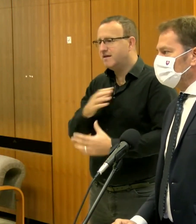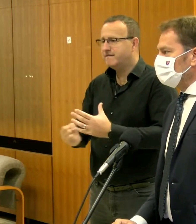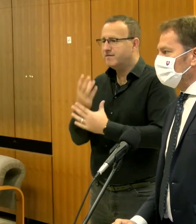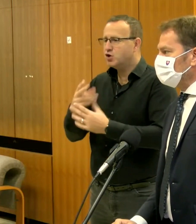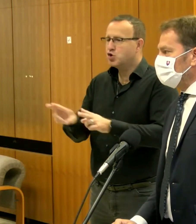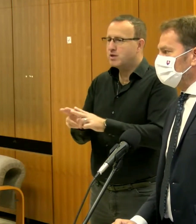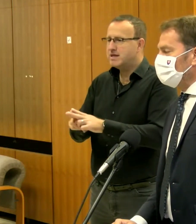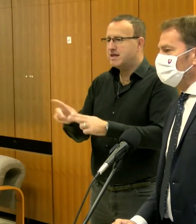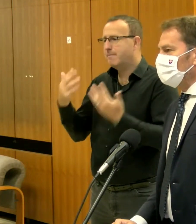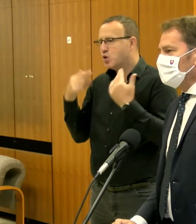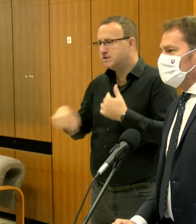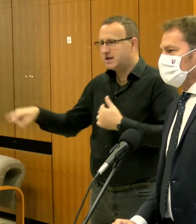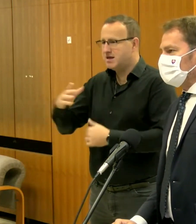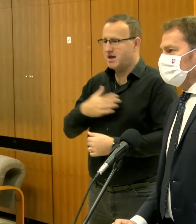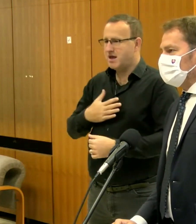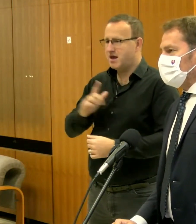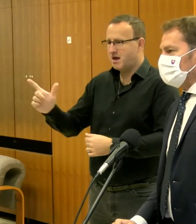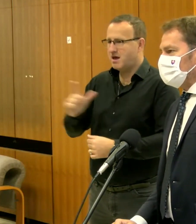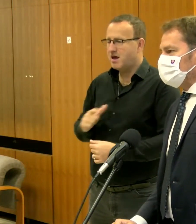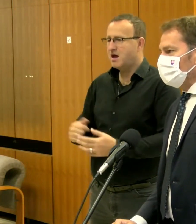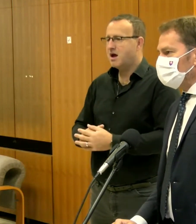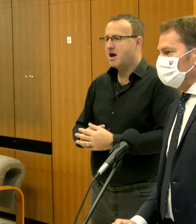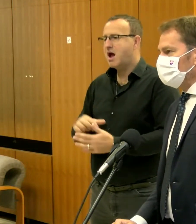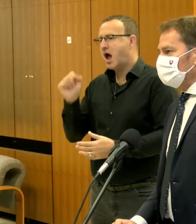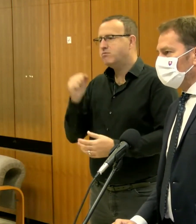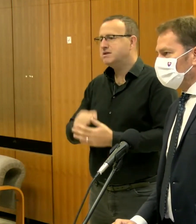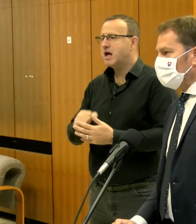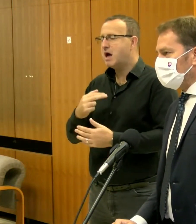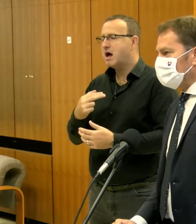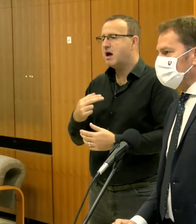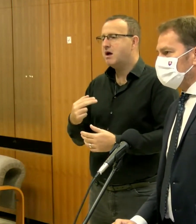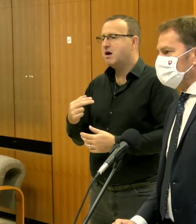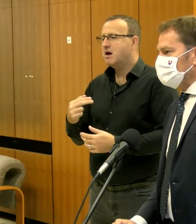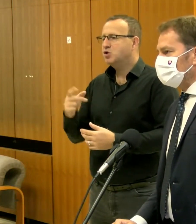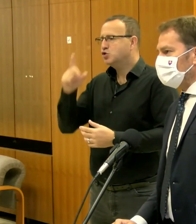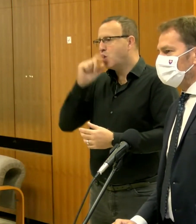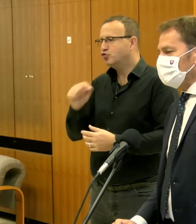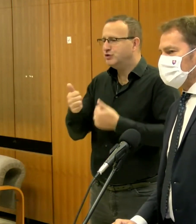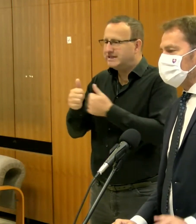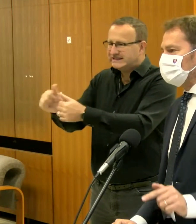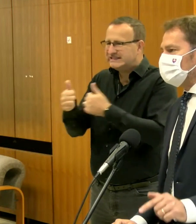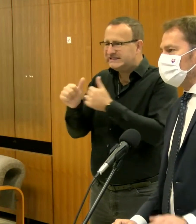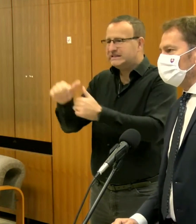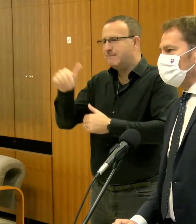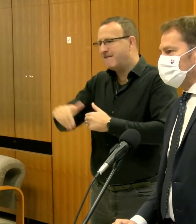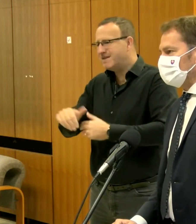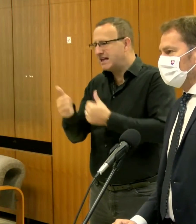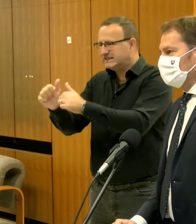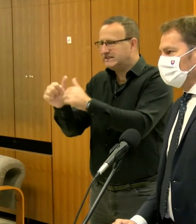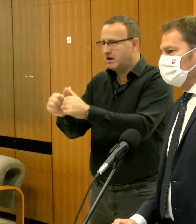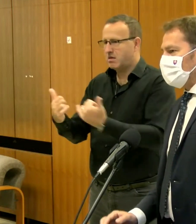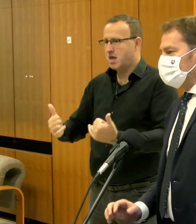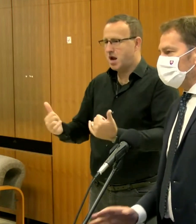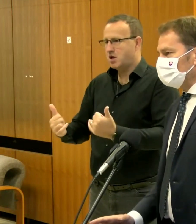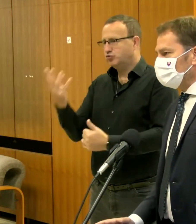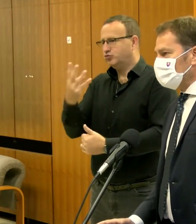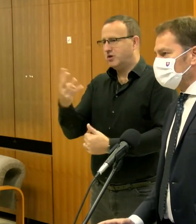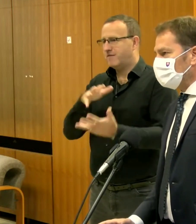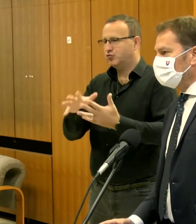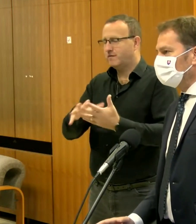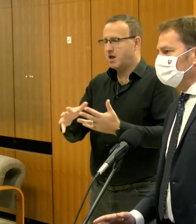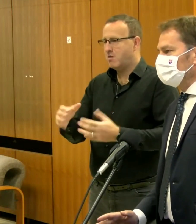rodinné prostredie také, aby mohli za relatívne malé peniaze zločinu ísť po krku a páliť si prsty s mafiánmi, a zrazu dnes oni sú v base. Toto je